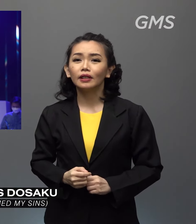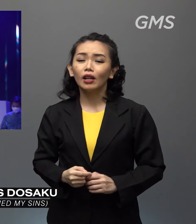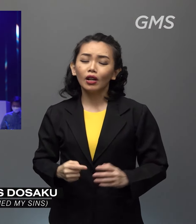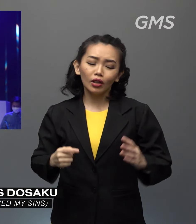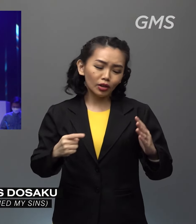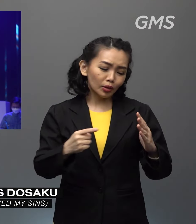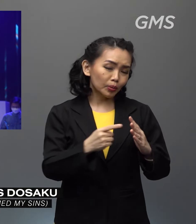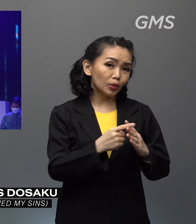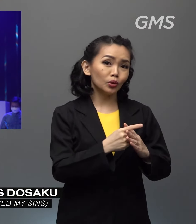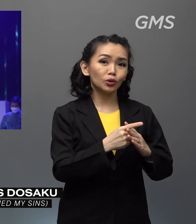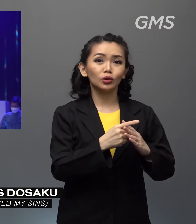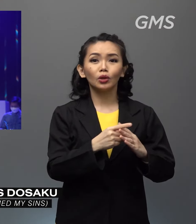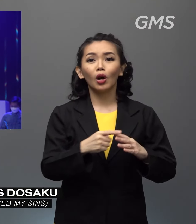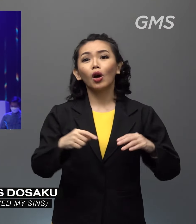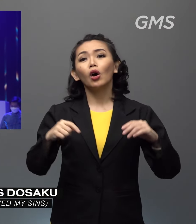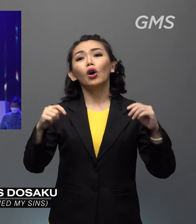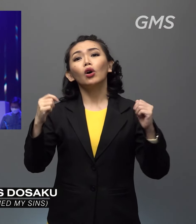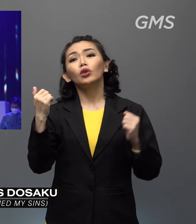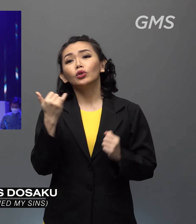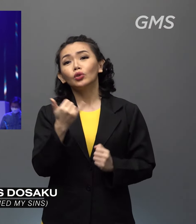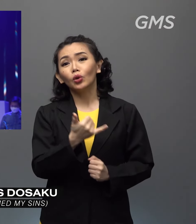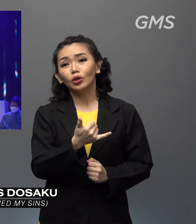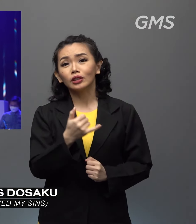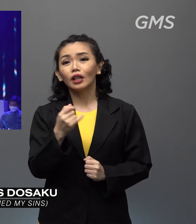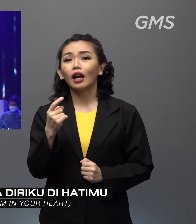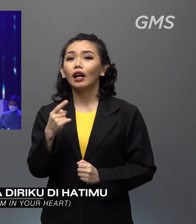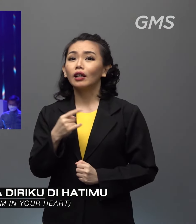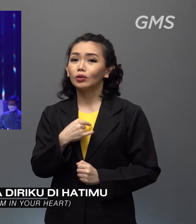dan tebus dosaku.